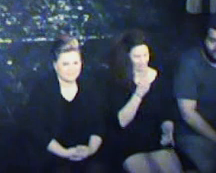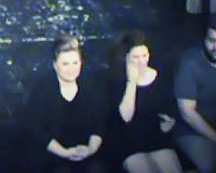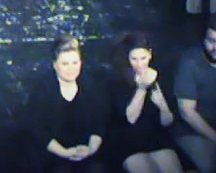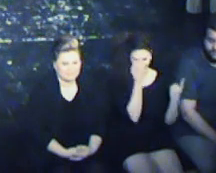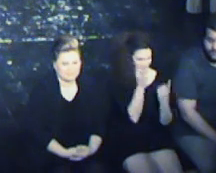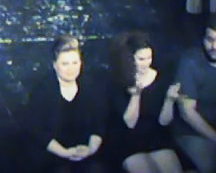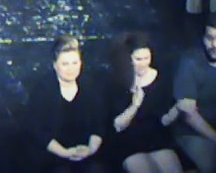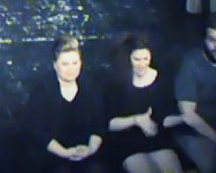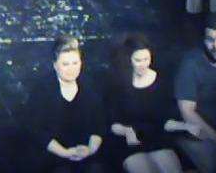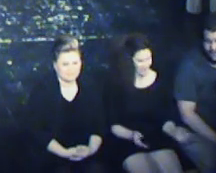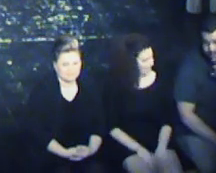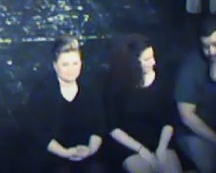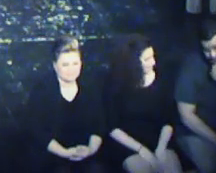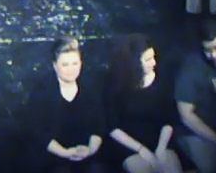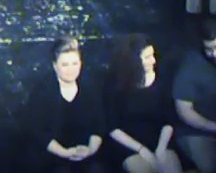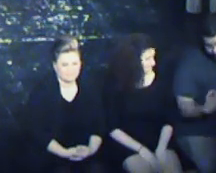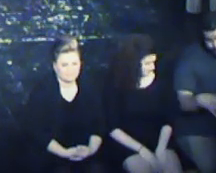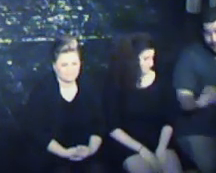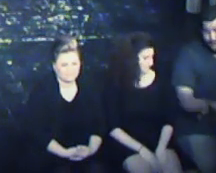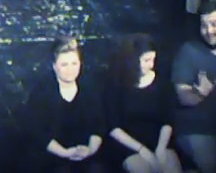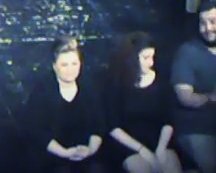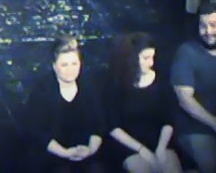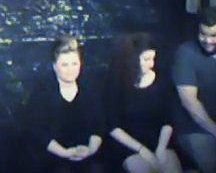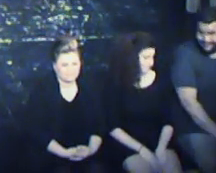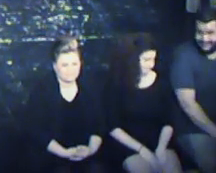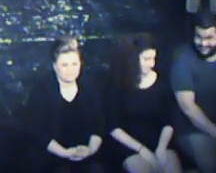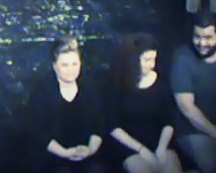cansado. Porque eres viejo, normal.